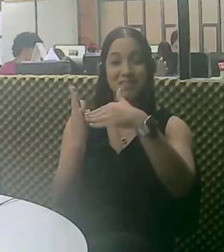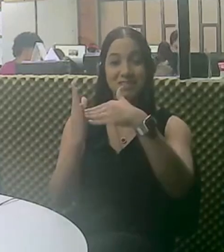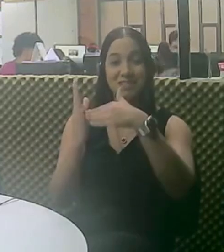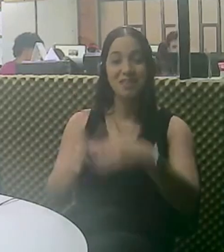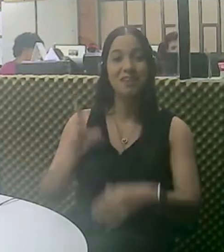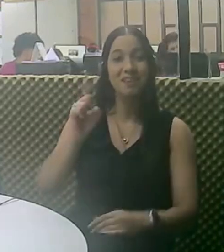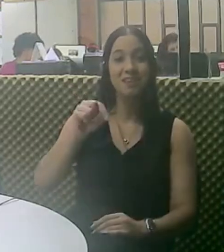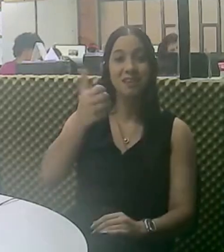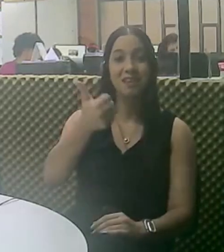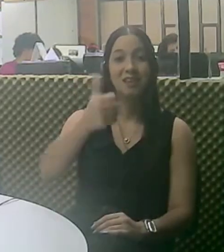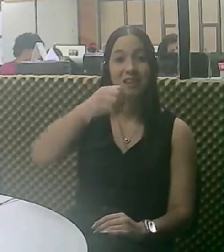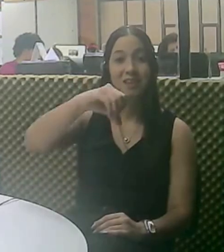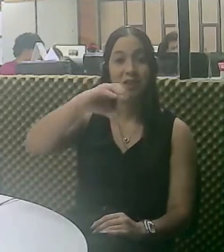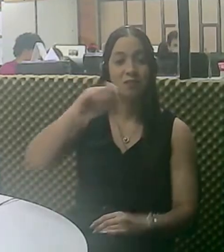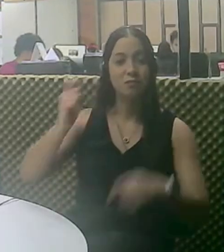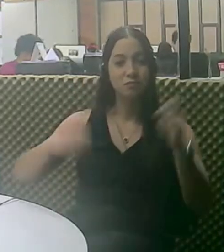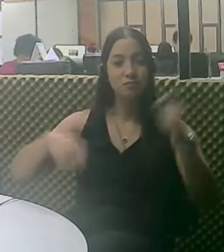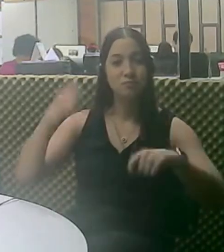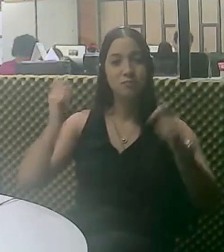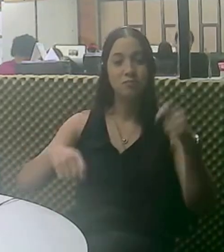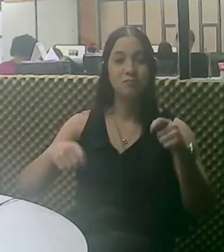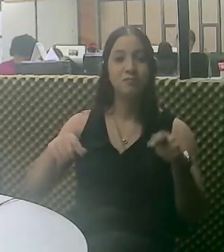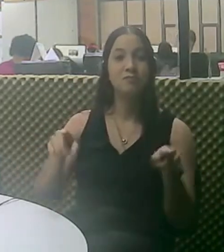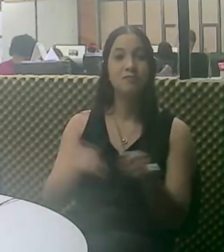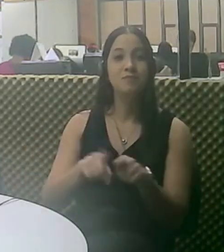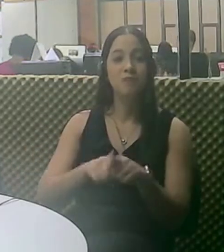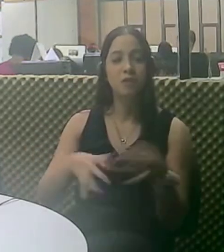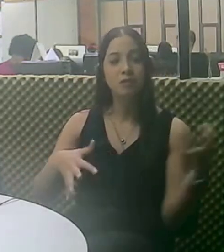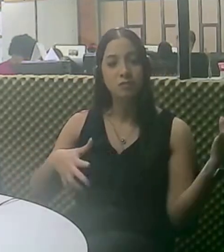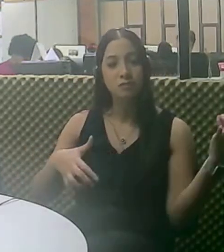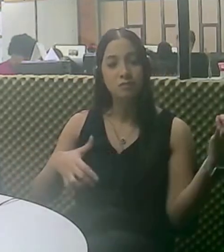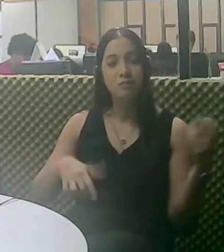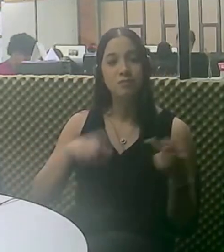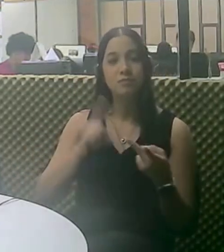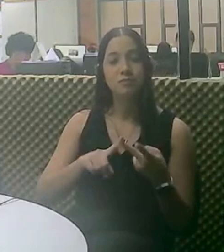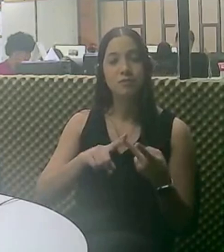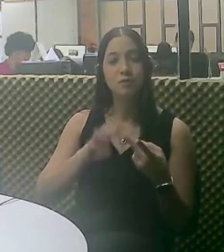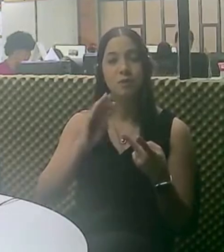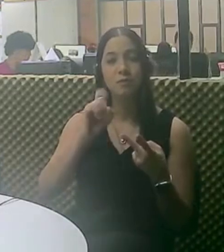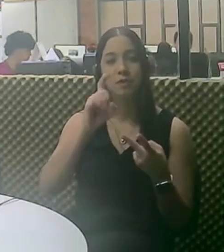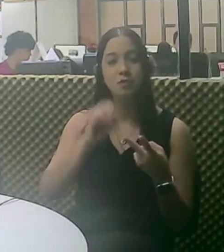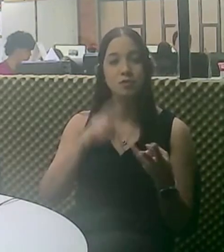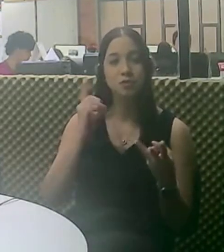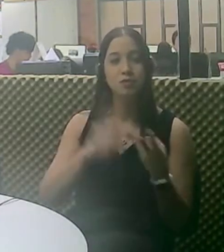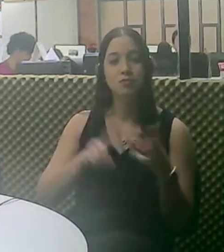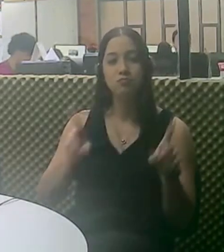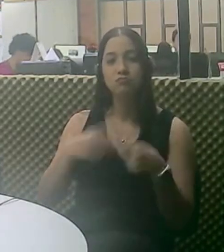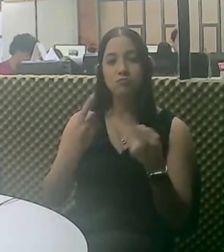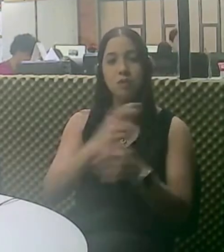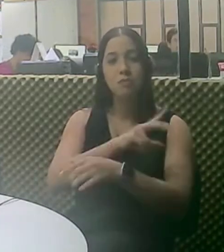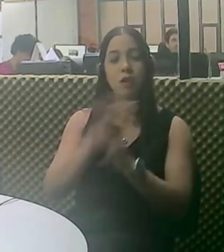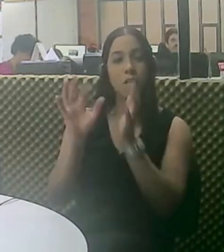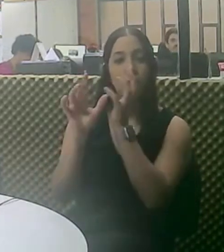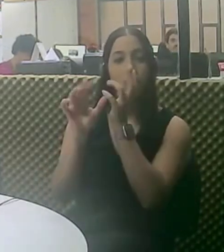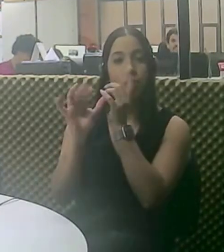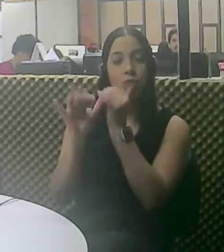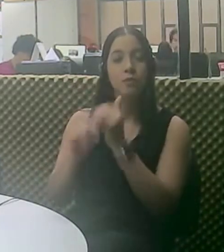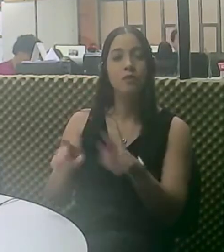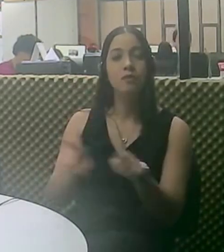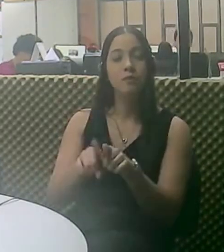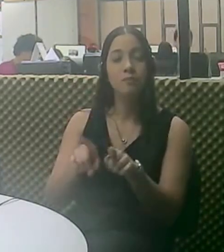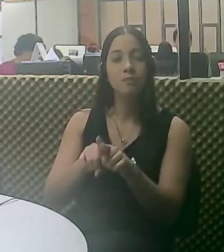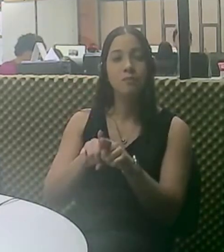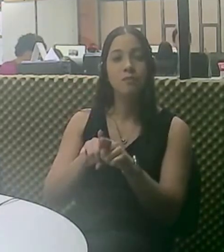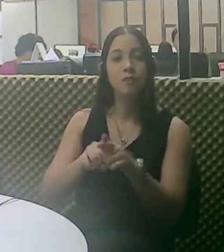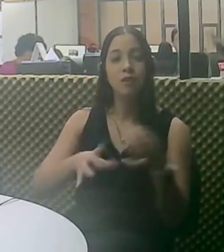sendo 190 bateristas, e os demais são guitarristas, baixistas, instrumentistas de sopro e cordas.